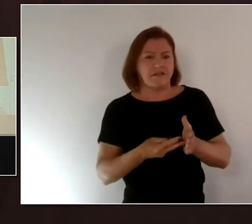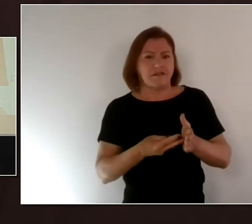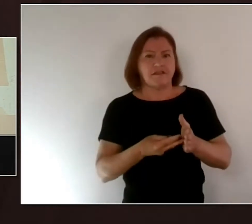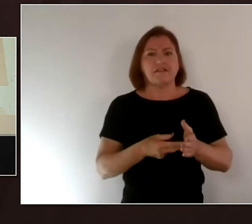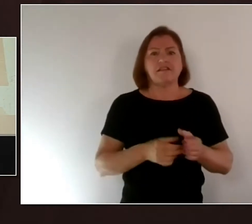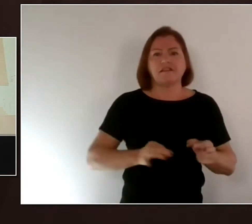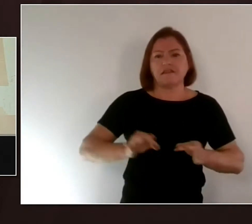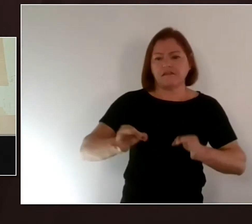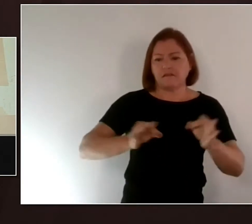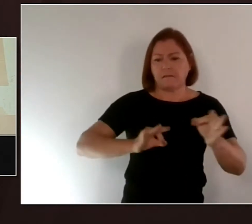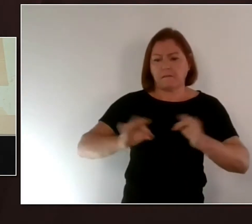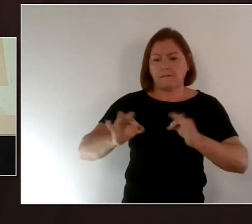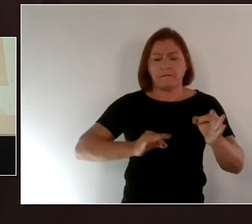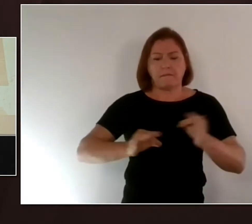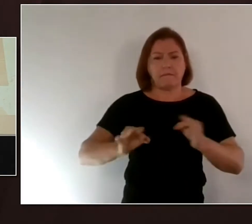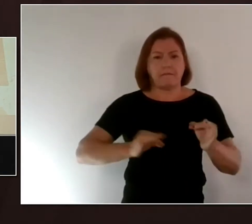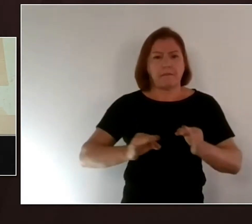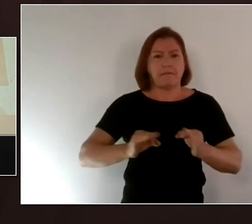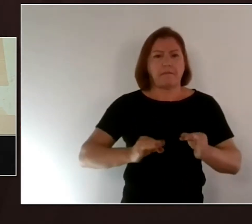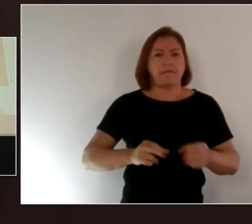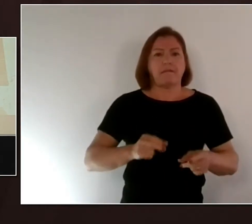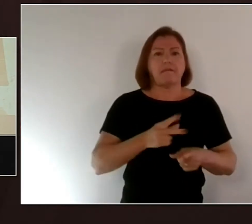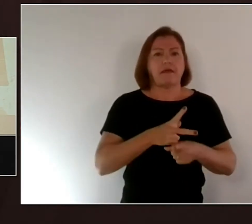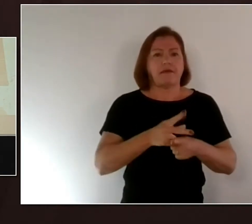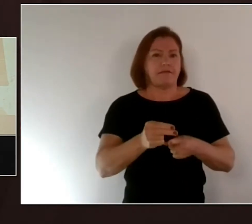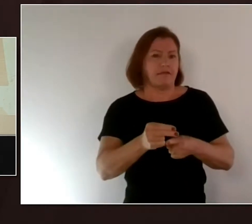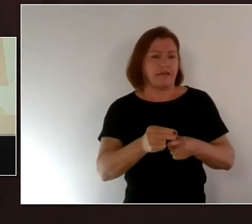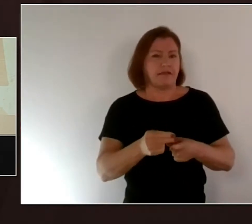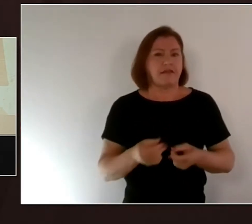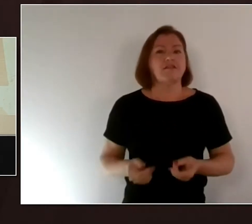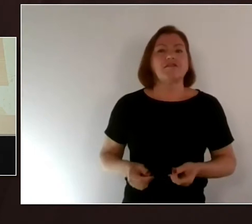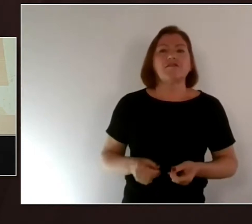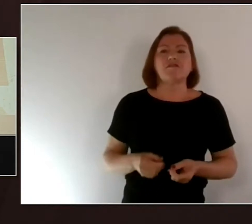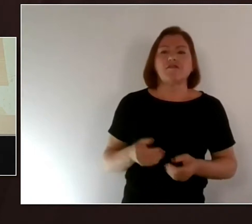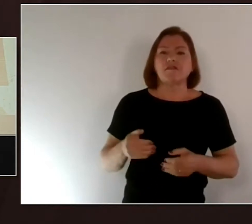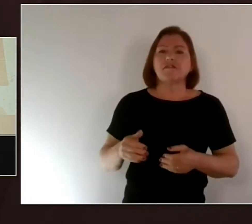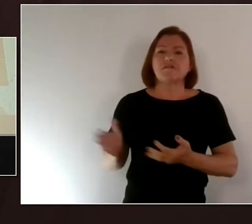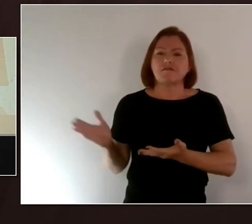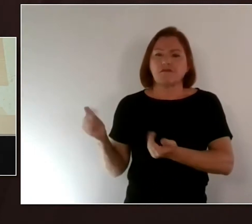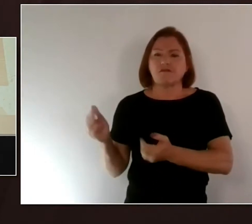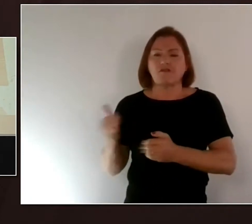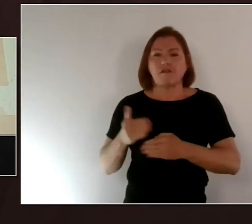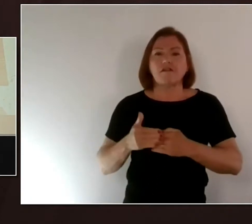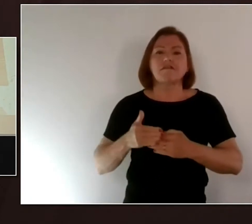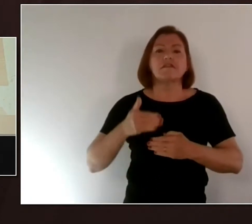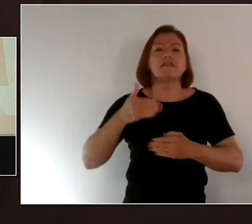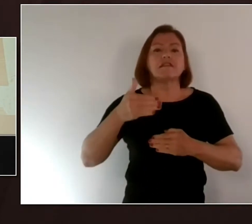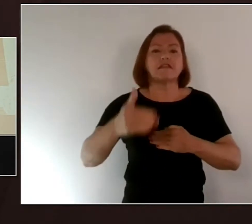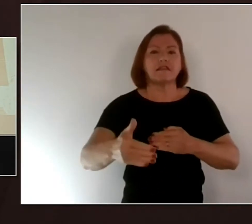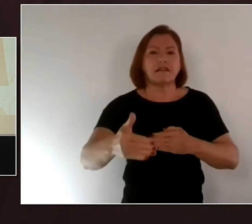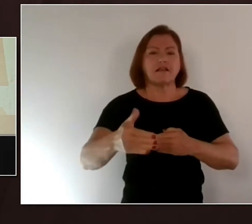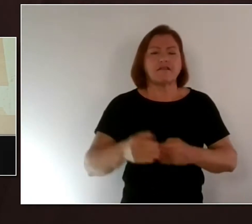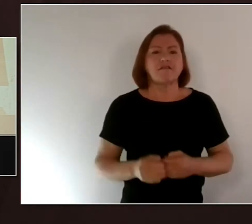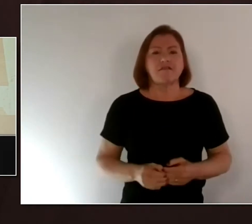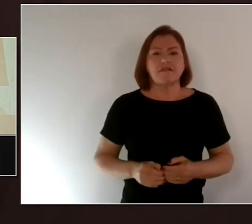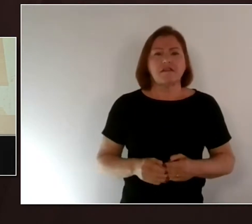sido tem tomado proporções, globais. Todos os